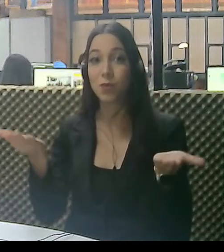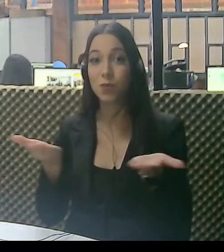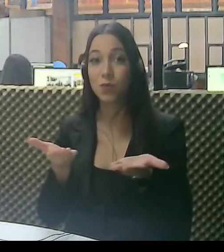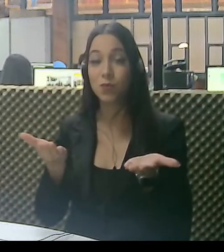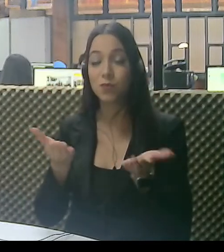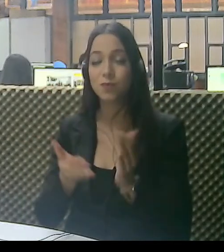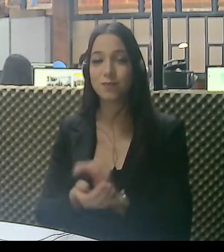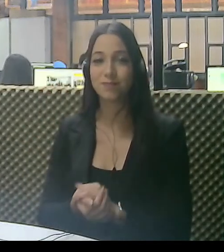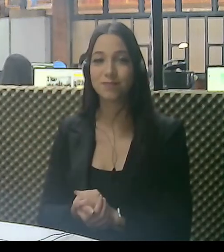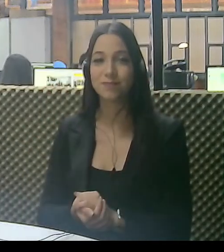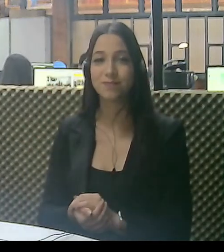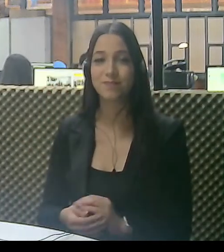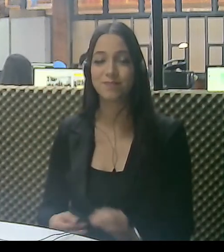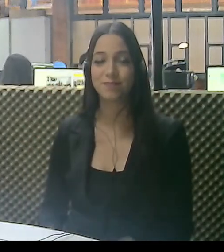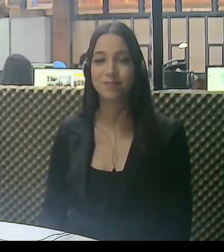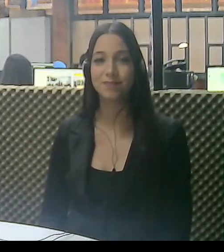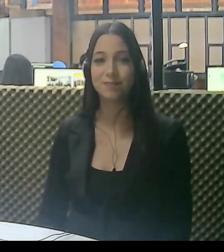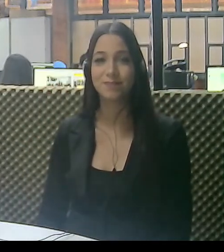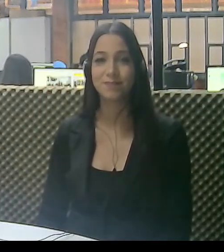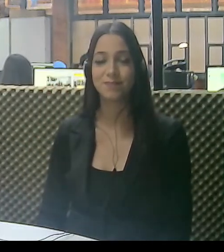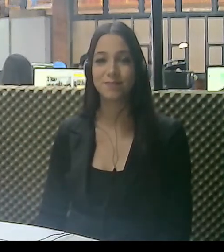hoje.